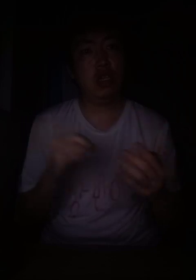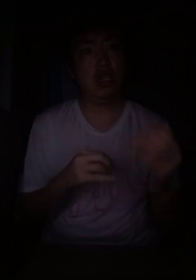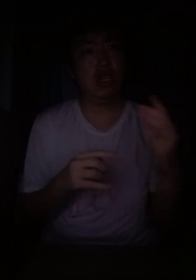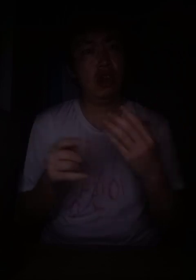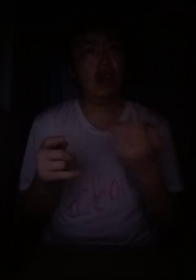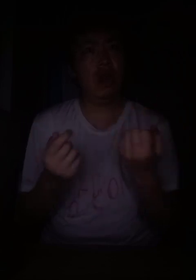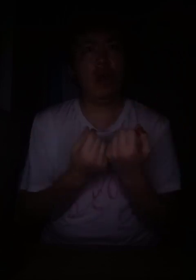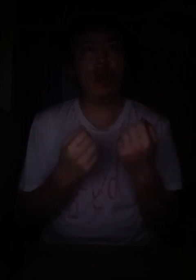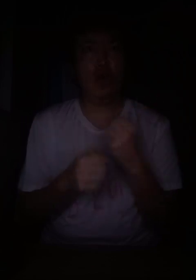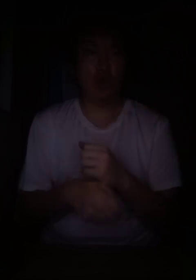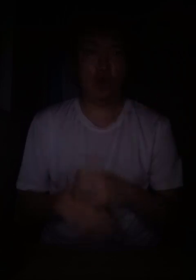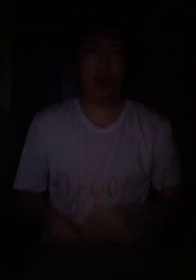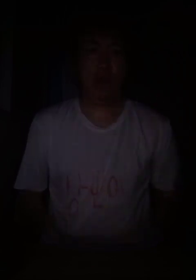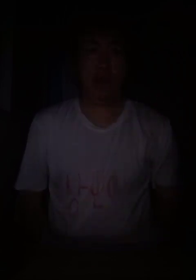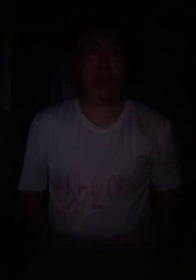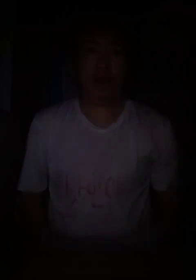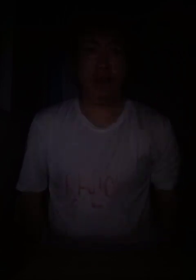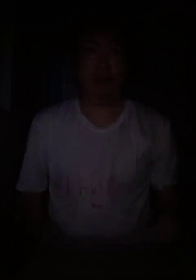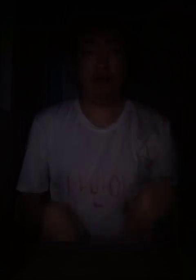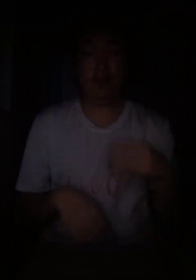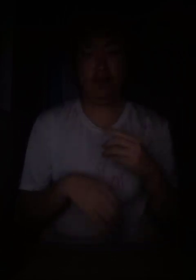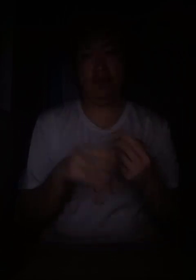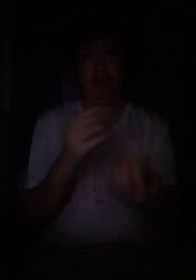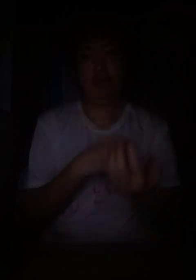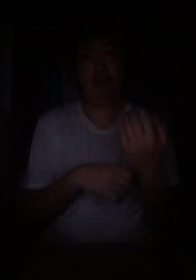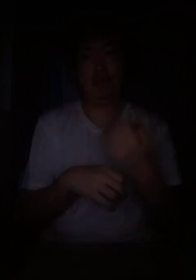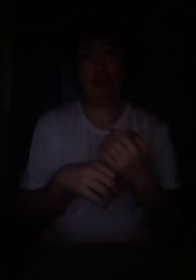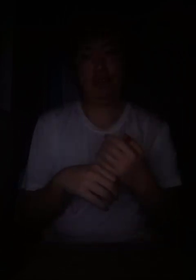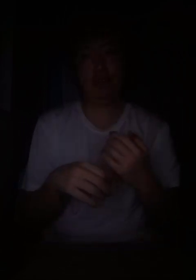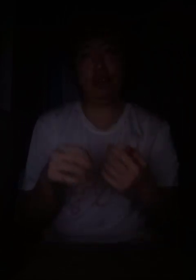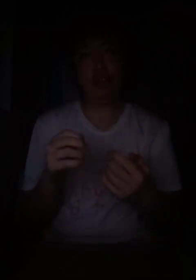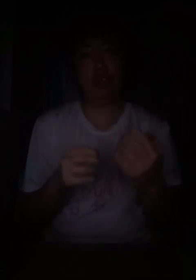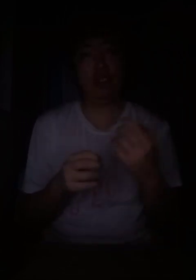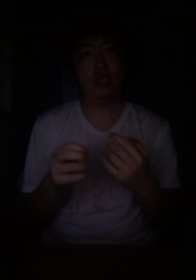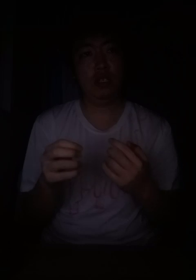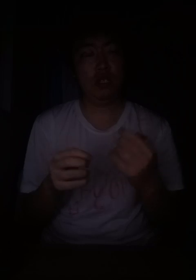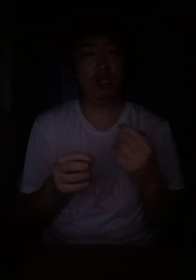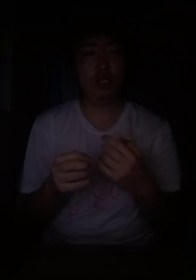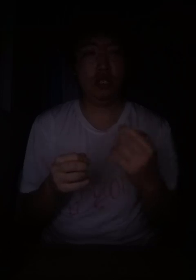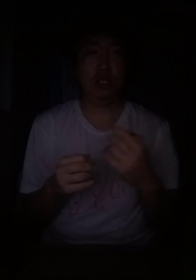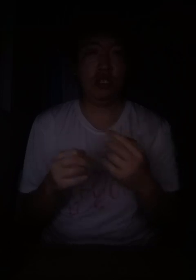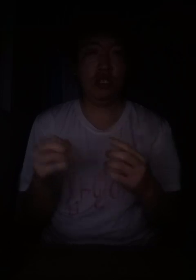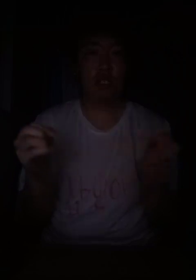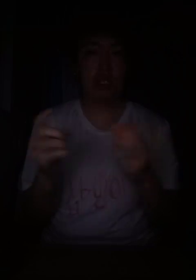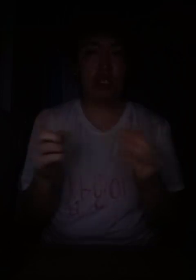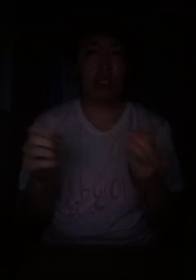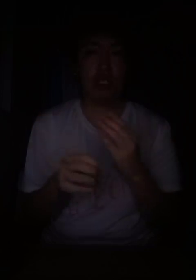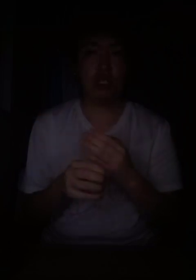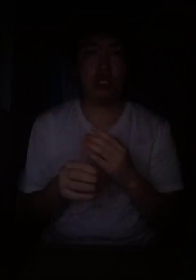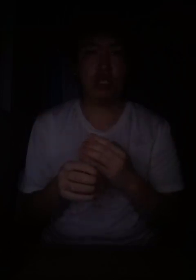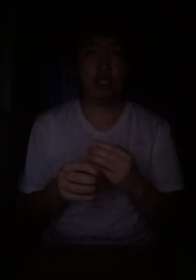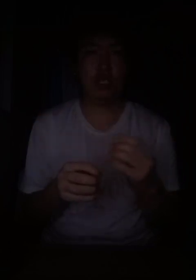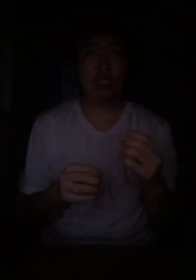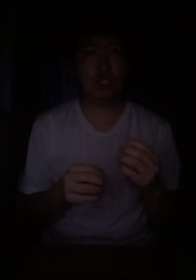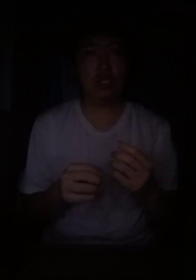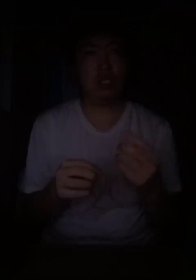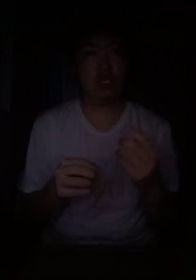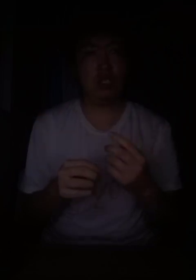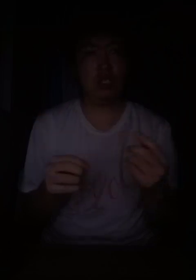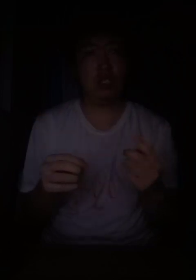떨어야 했습니다. 불붙은 종이는 불연 소재 좌석 밑에서 사그라들었습니다. 천재질 의자였다면 큰